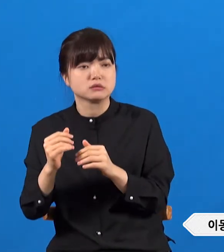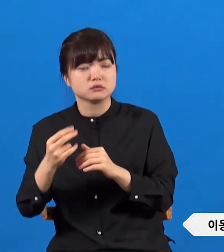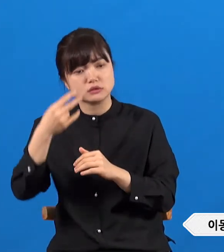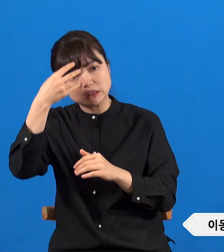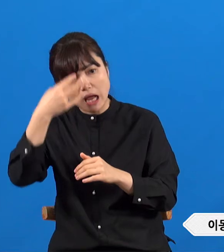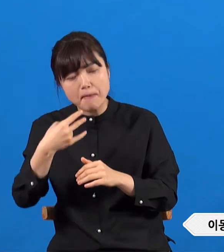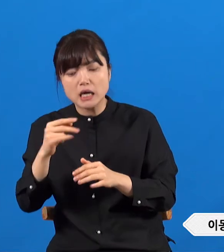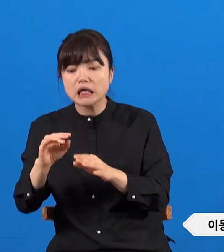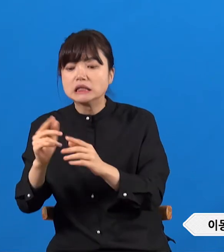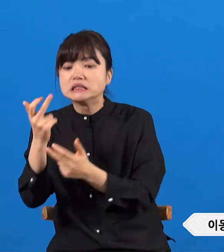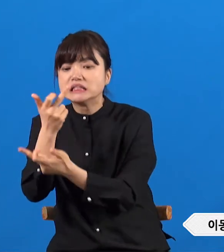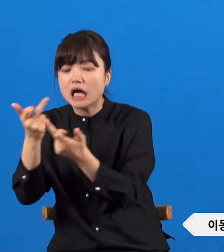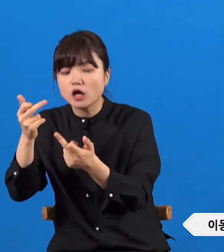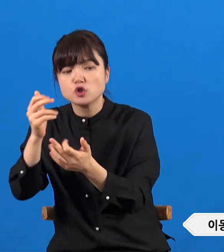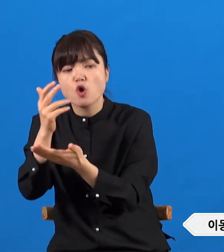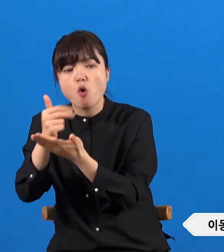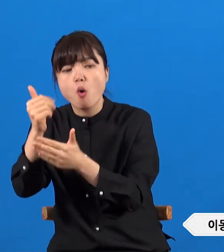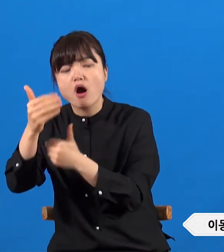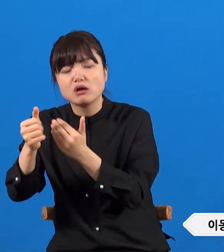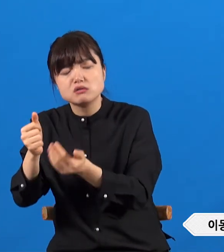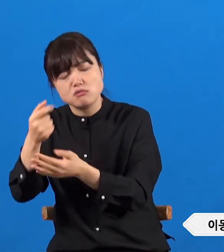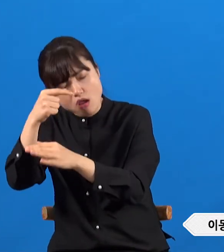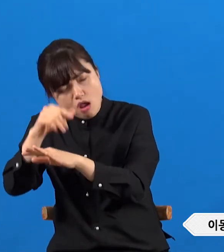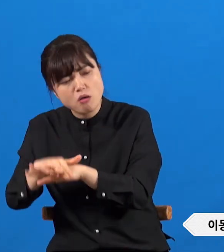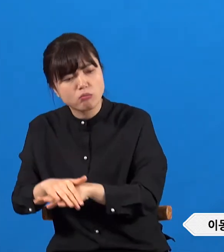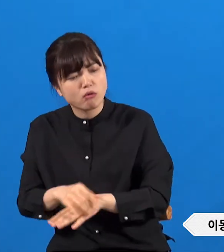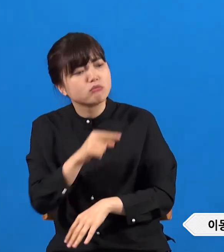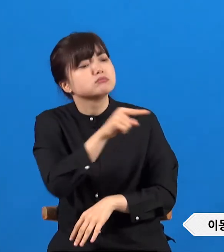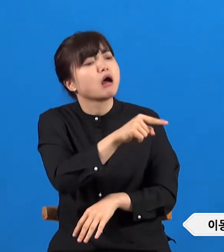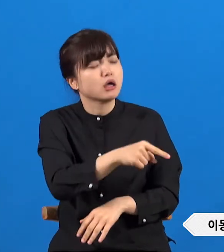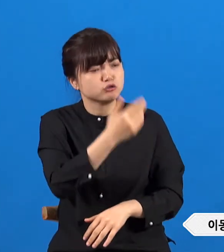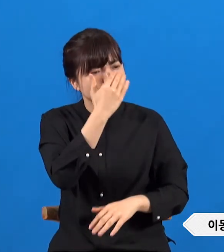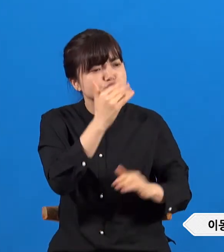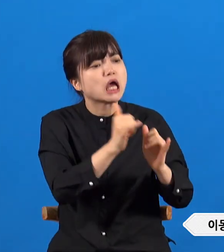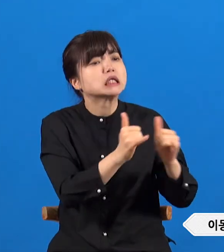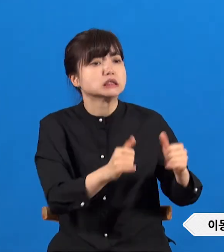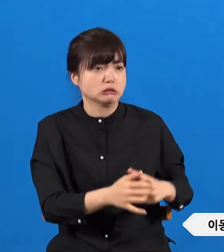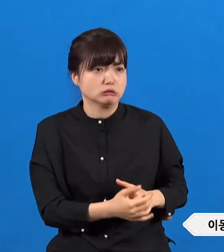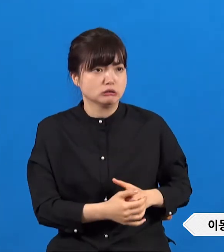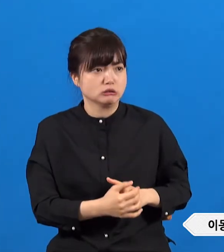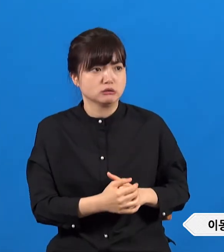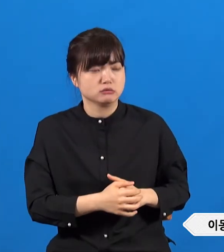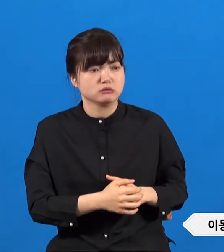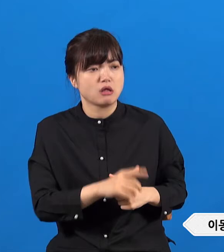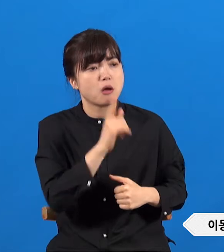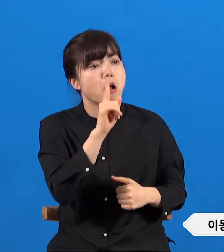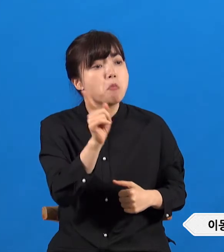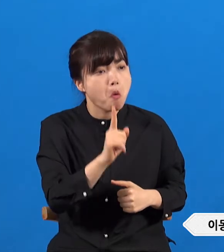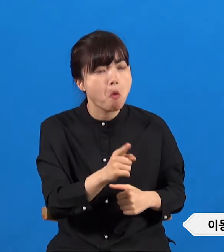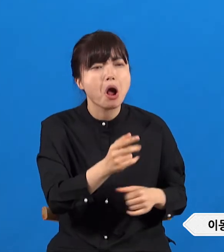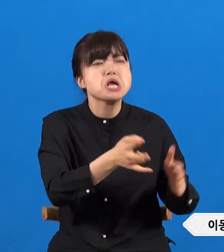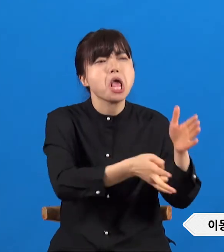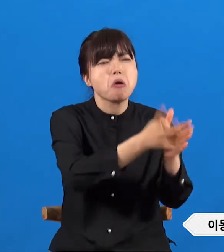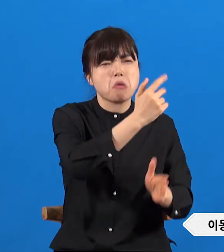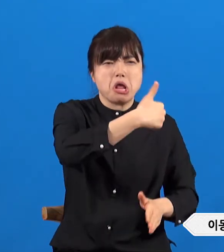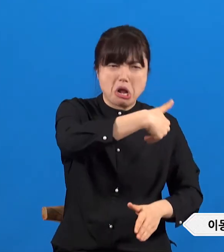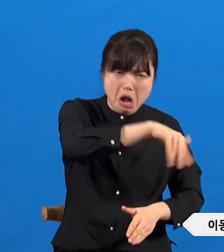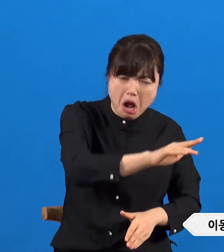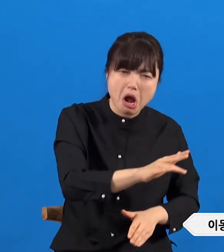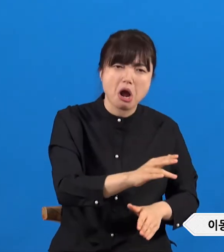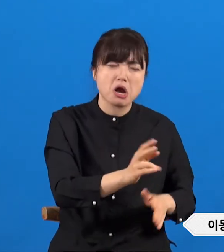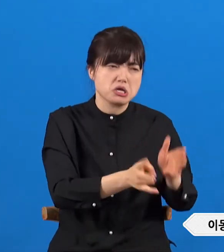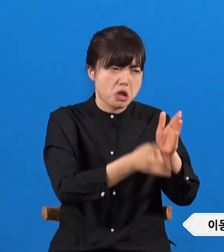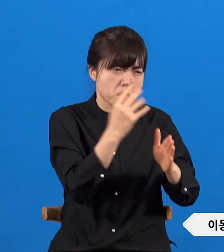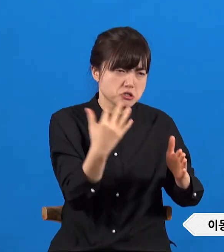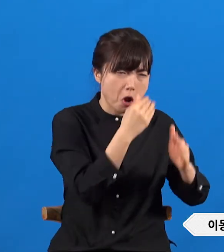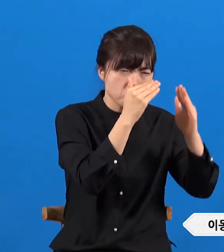산, 여기에서 여호와 하나님을 예배했는데 당신이 속한 유대인들, 그 유대인들은 저 예루살렘에 가서